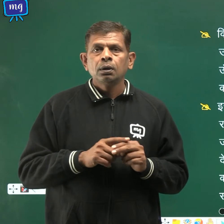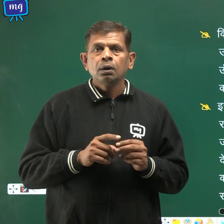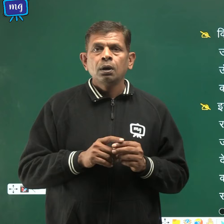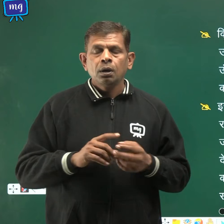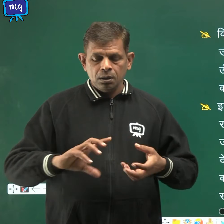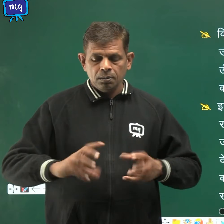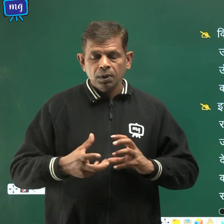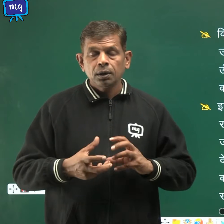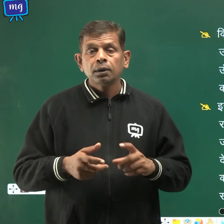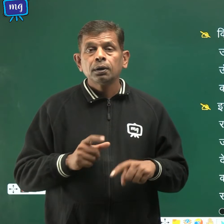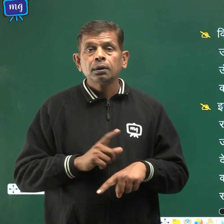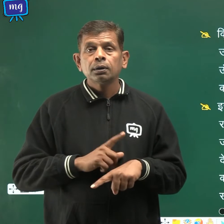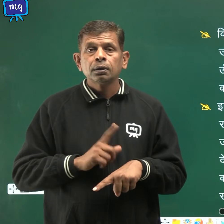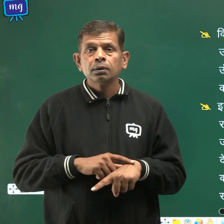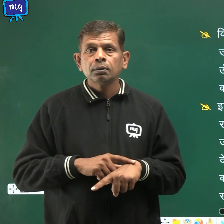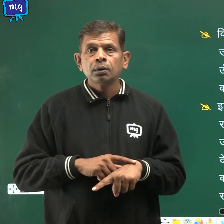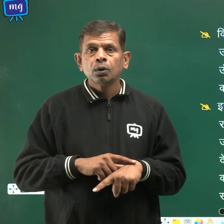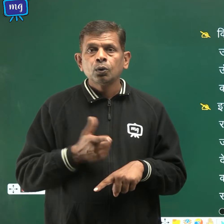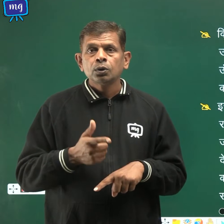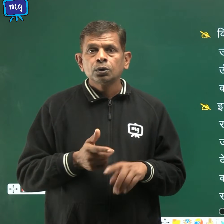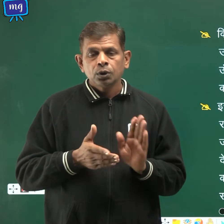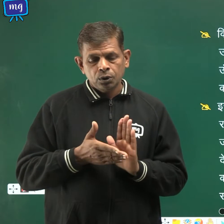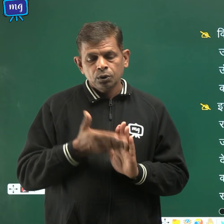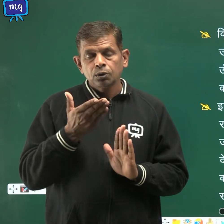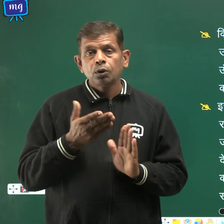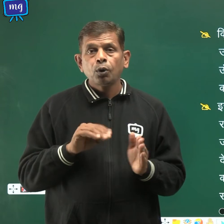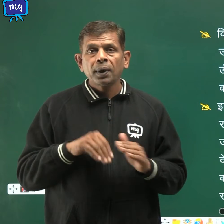निर्माण के समय उसकी दीवारों में